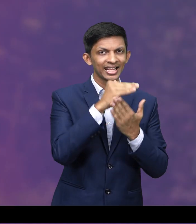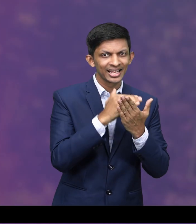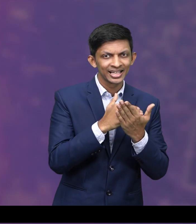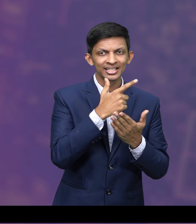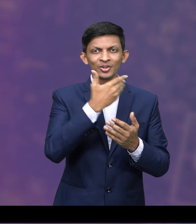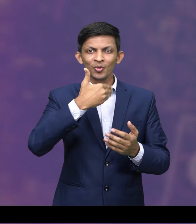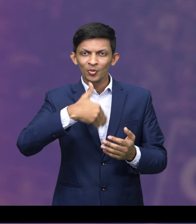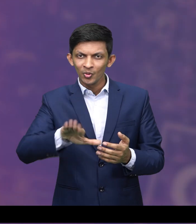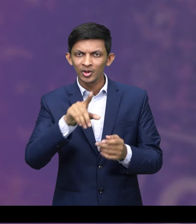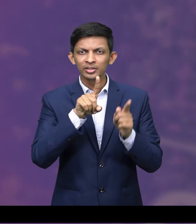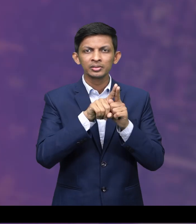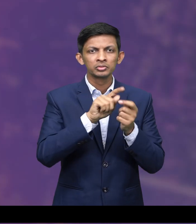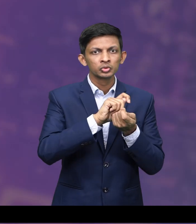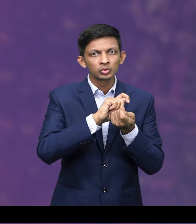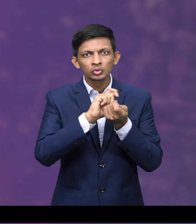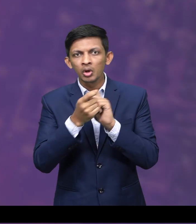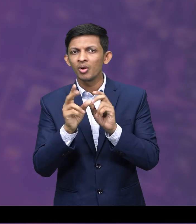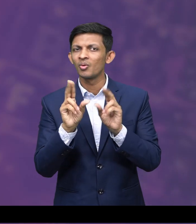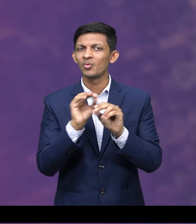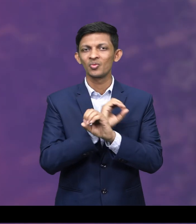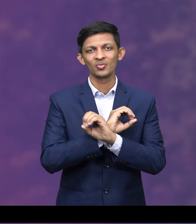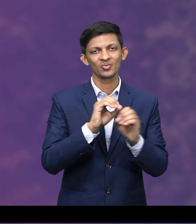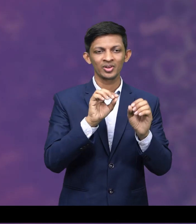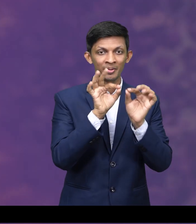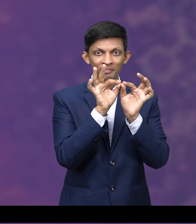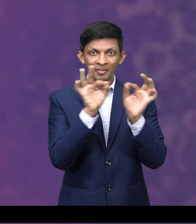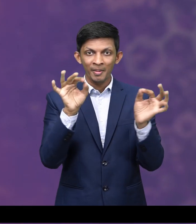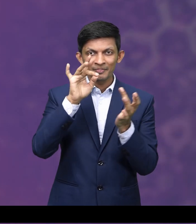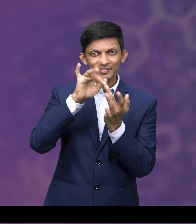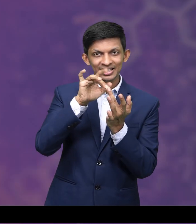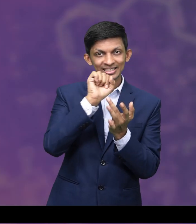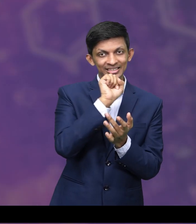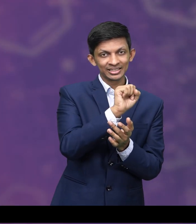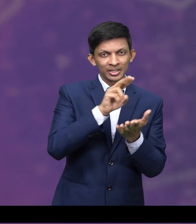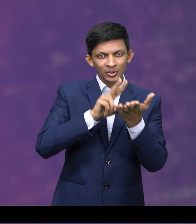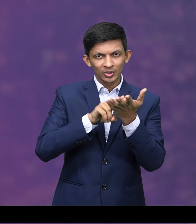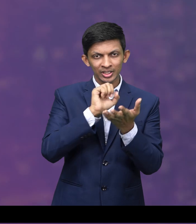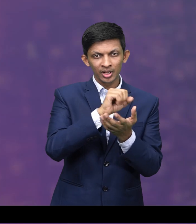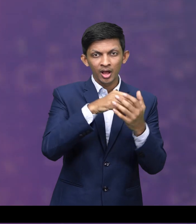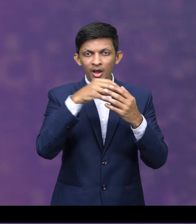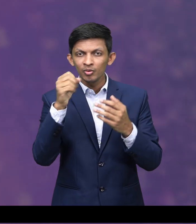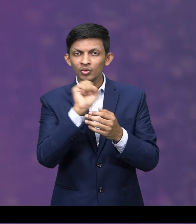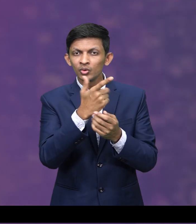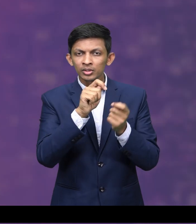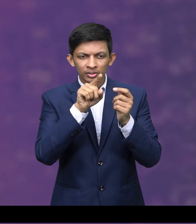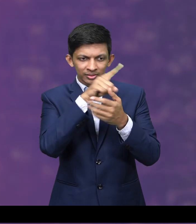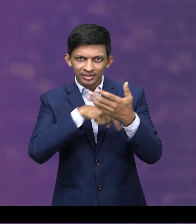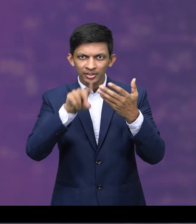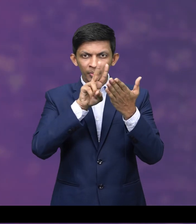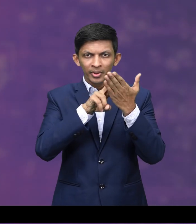అందువల్ల న్యూక్లియస్ మరియు బాహ్య కవచం మధ్య దూరంలో ఎటువంటి మార్పు ఉండకూడదు. అయితే